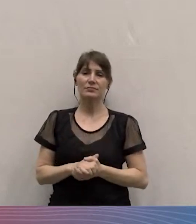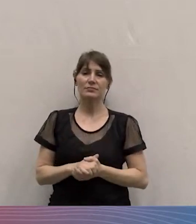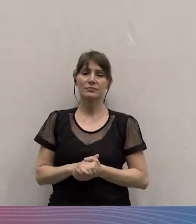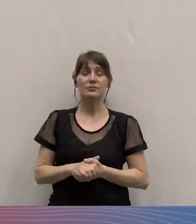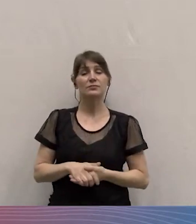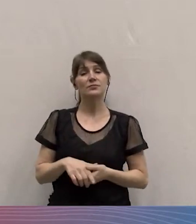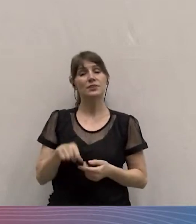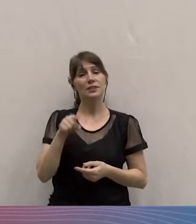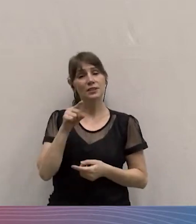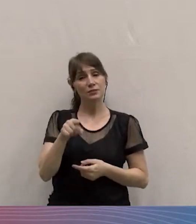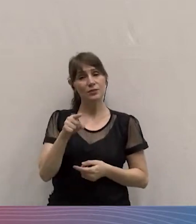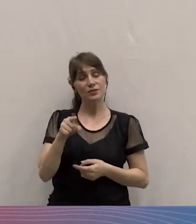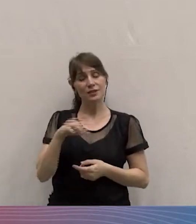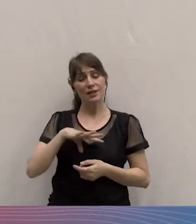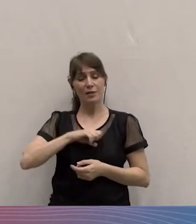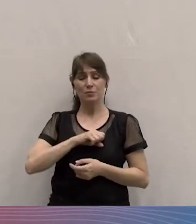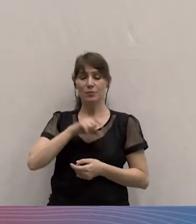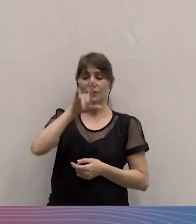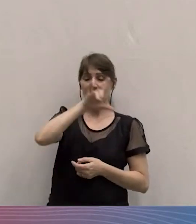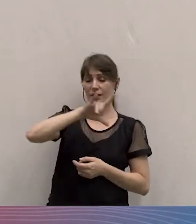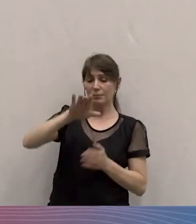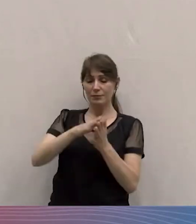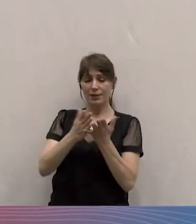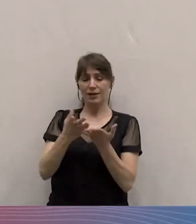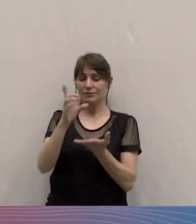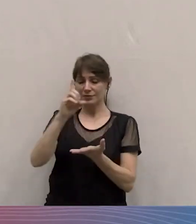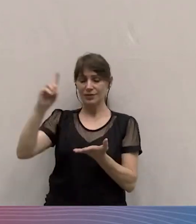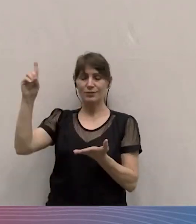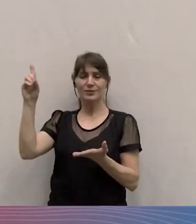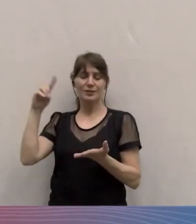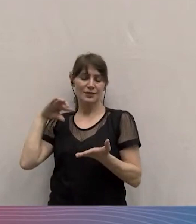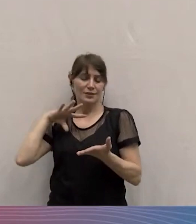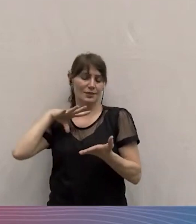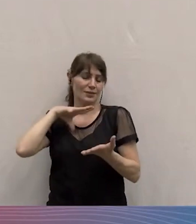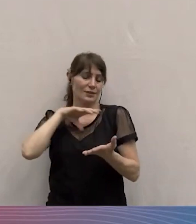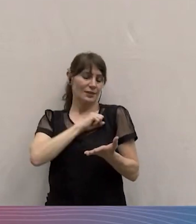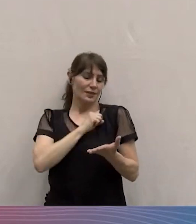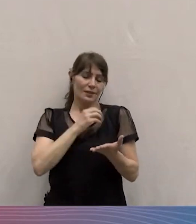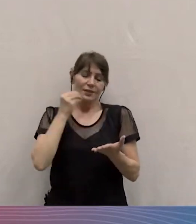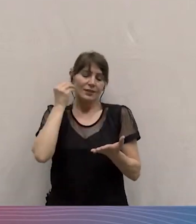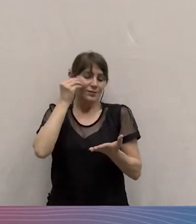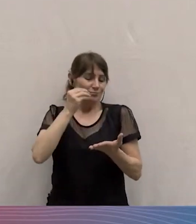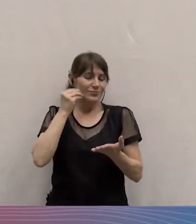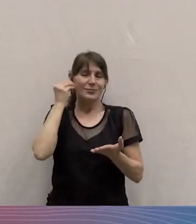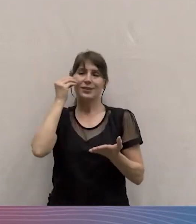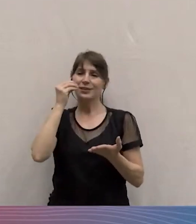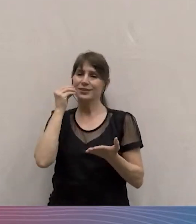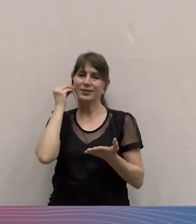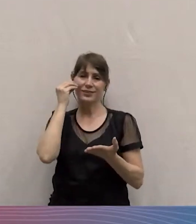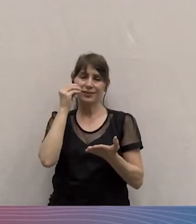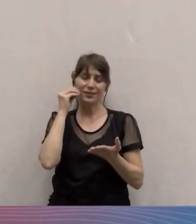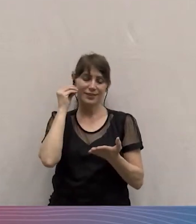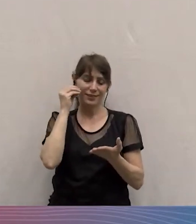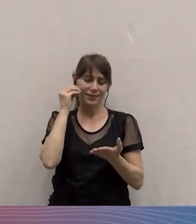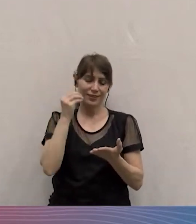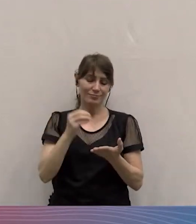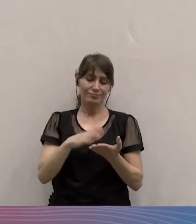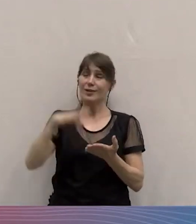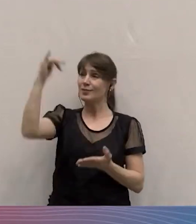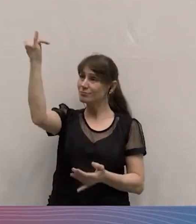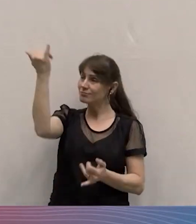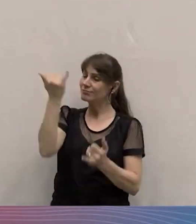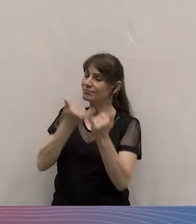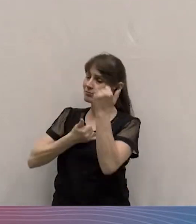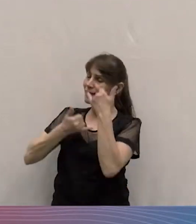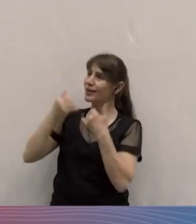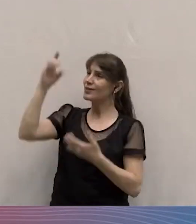E você tem amor reverente à palavra. Você ama a palavra. Quando vem a palavra, você fala: opa, aqui